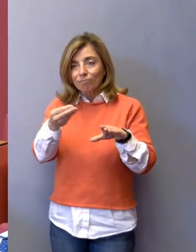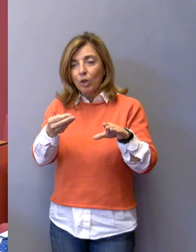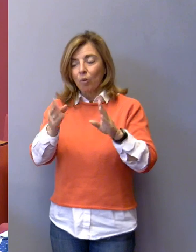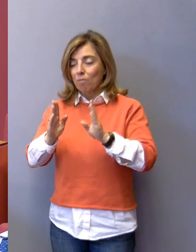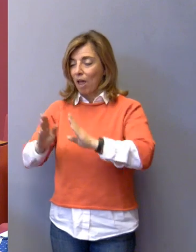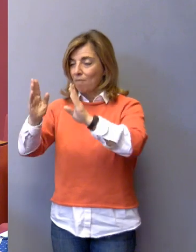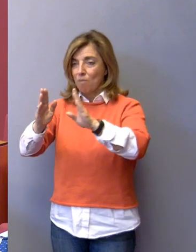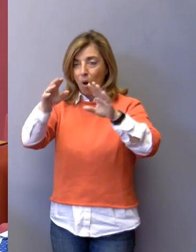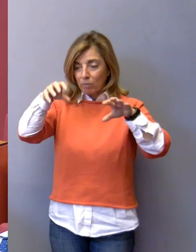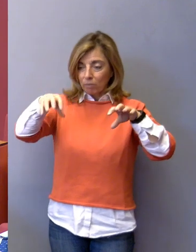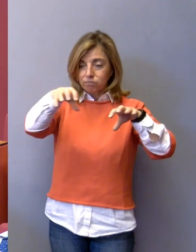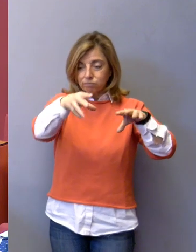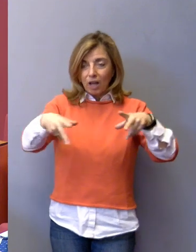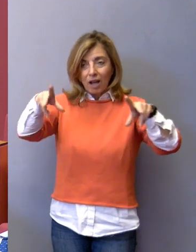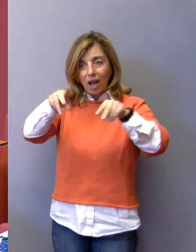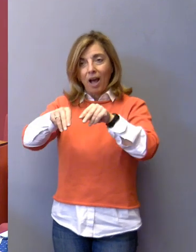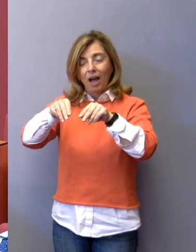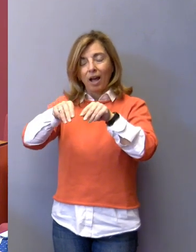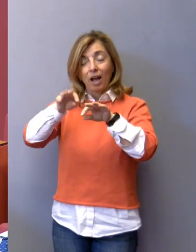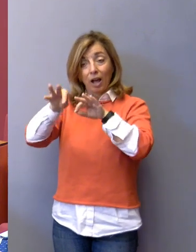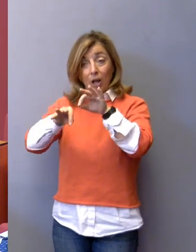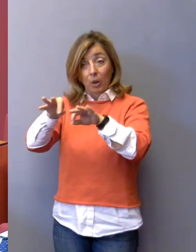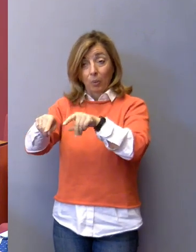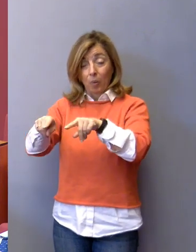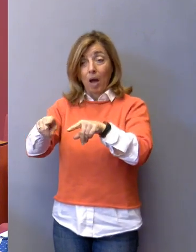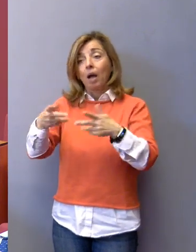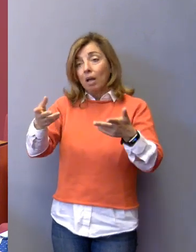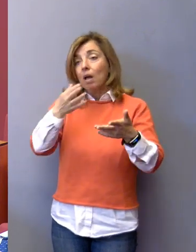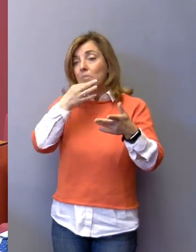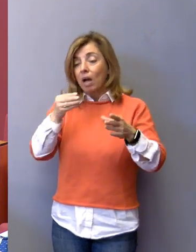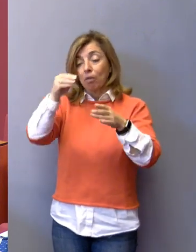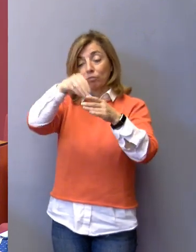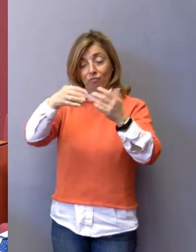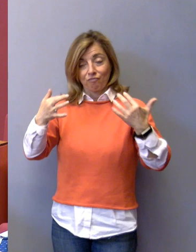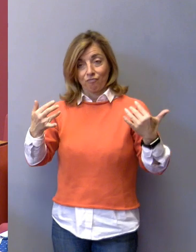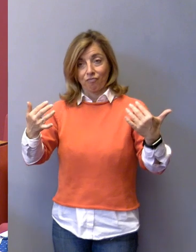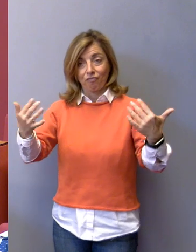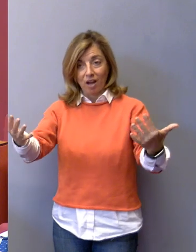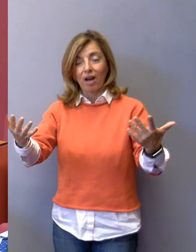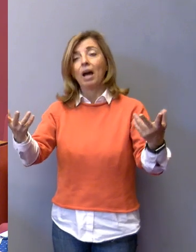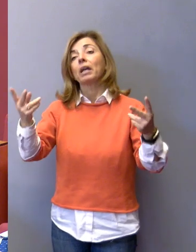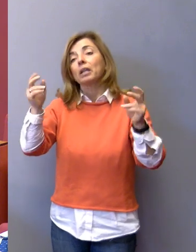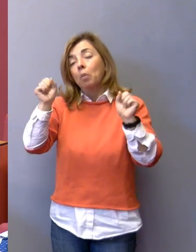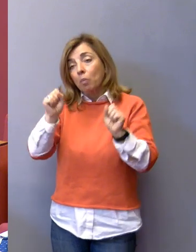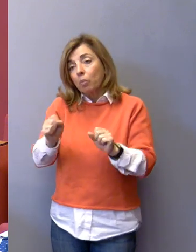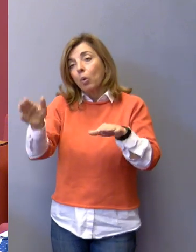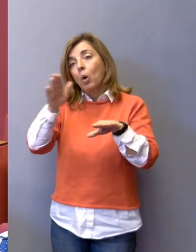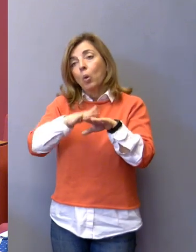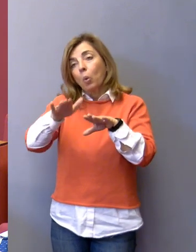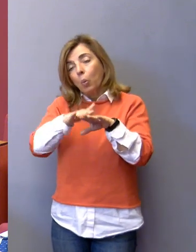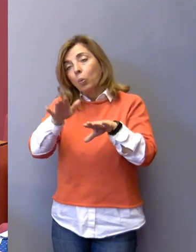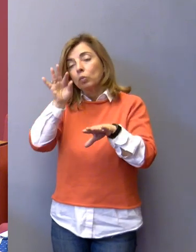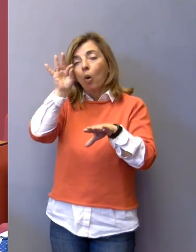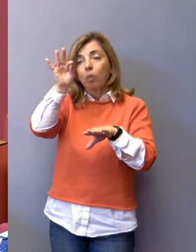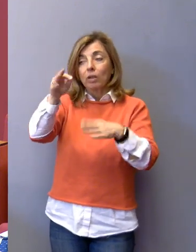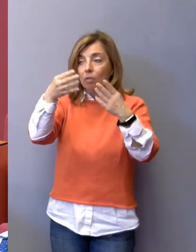belli in una posizione preziosa all'interno del verde e che certamente possono avere una destinazione un utilizzo molto più diciamo